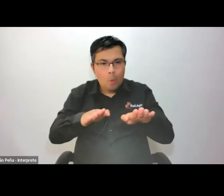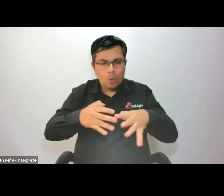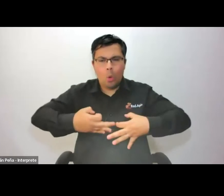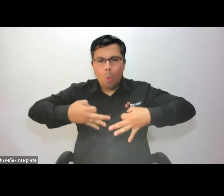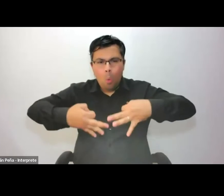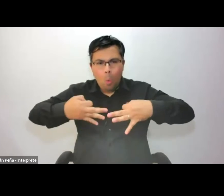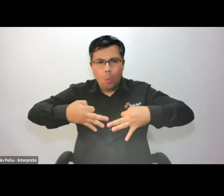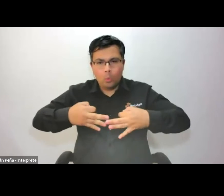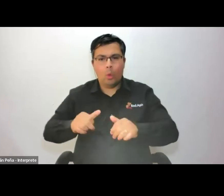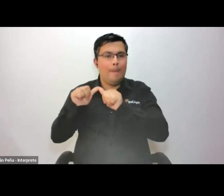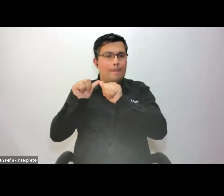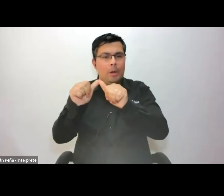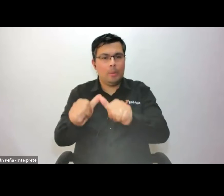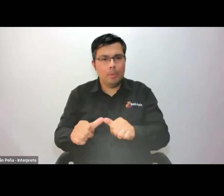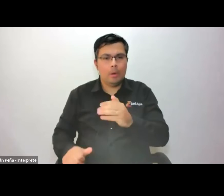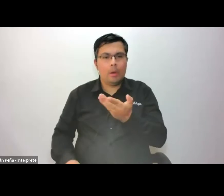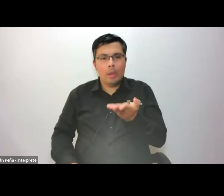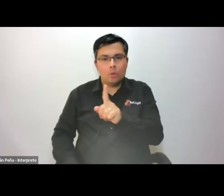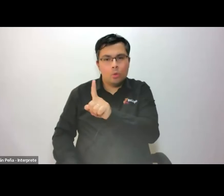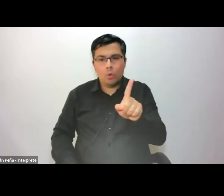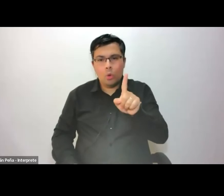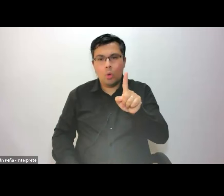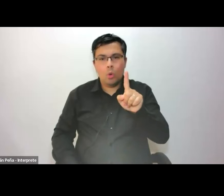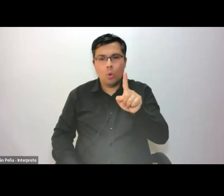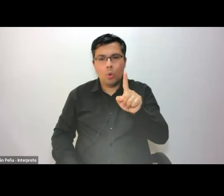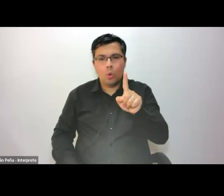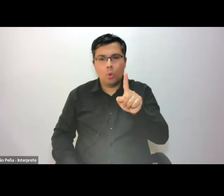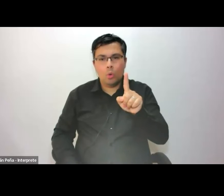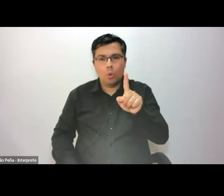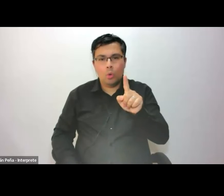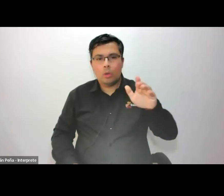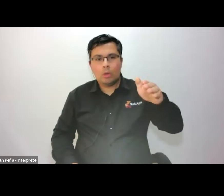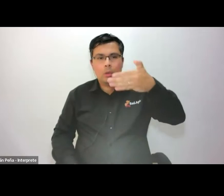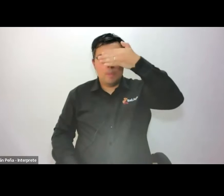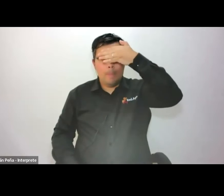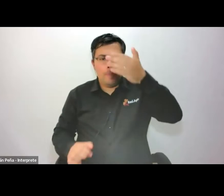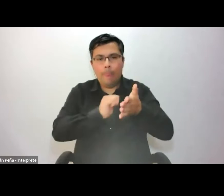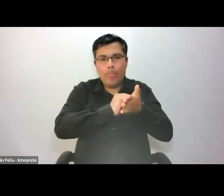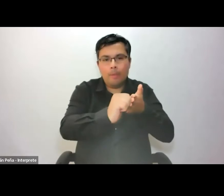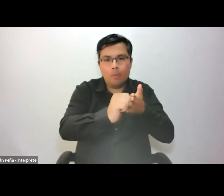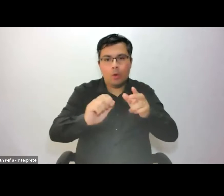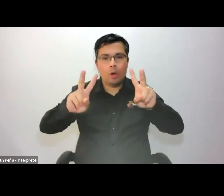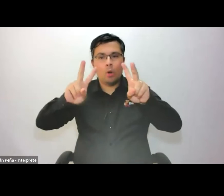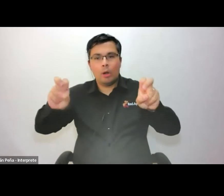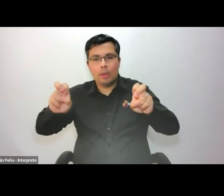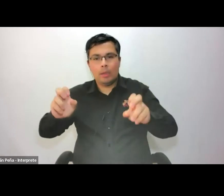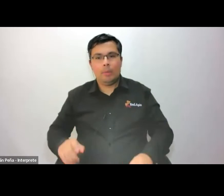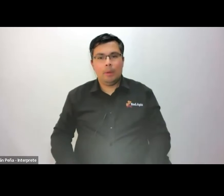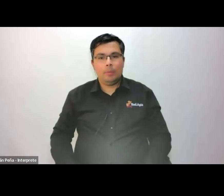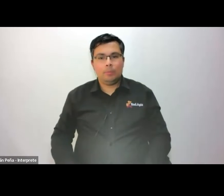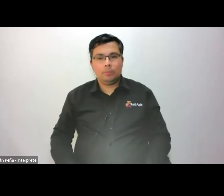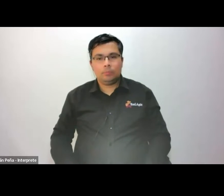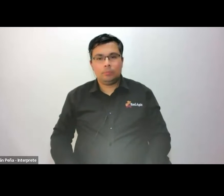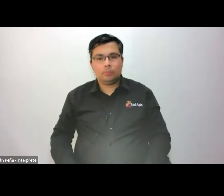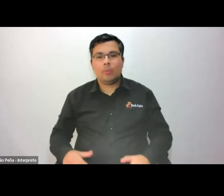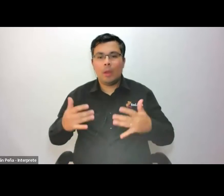Eso no se invisibiliza con el ordinario. Lo que se señala y se clarifica es que la figura legal del tutor sombra no está en la